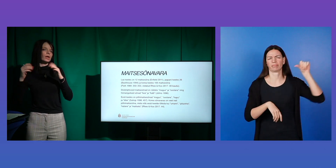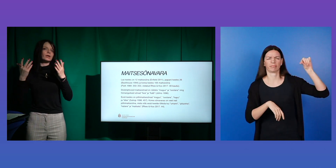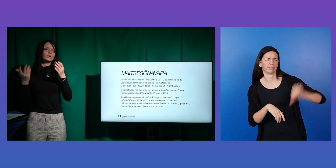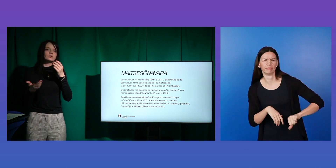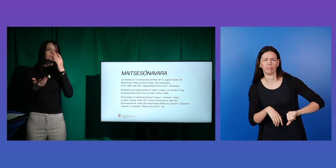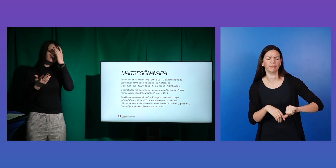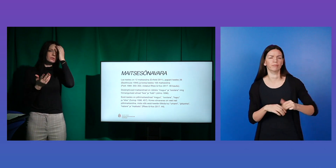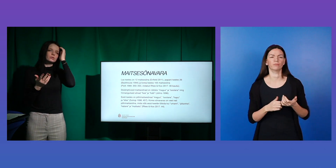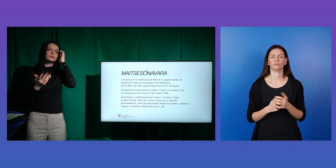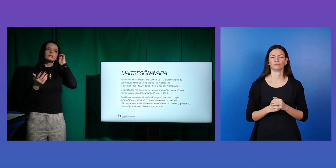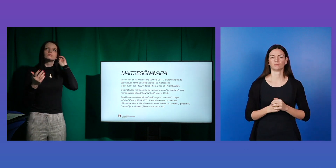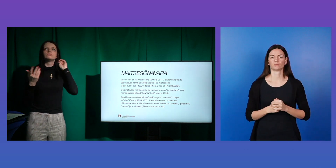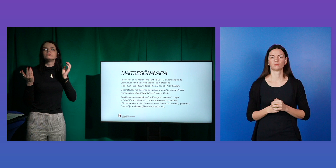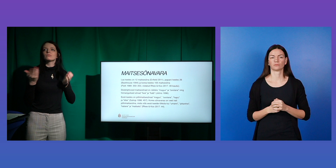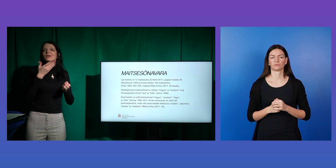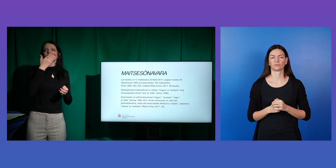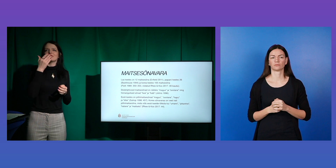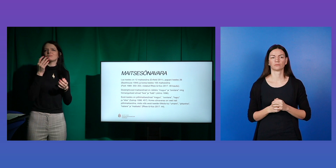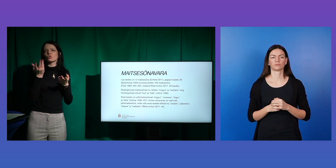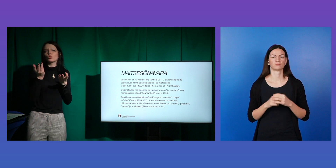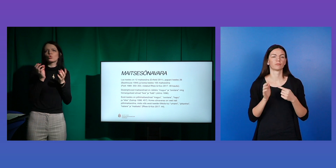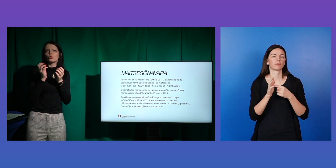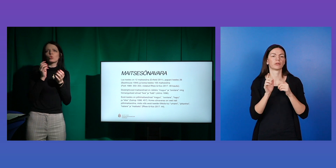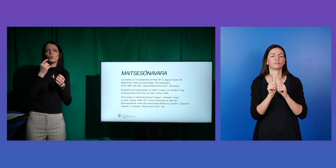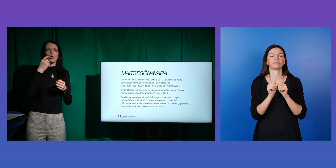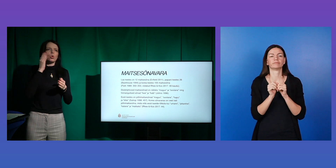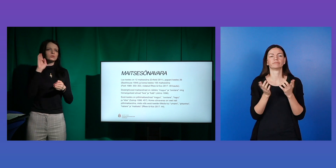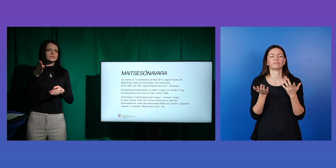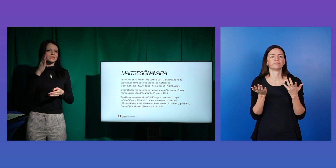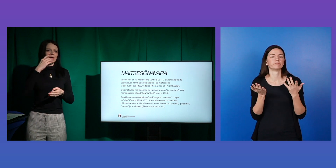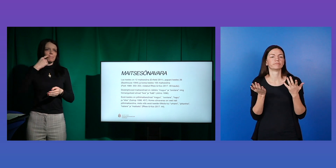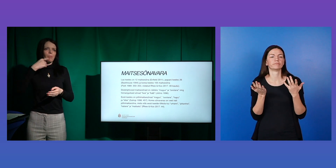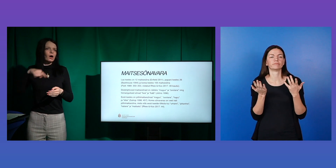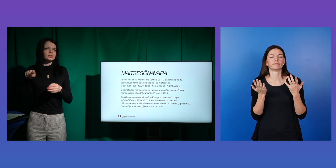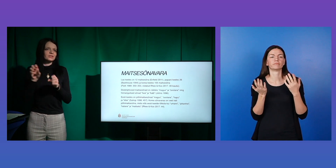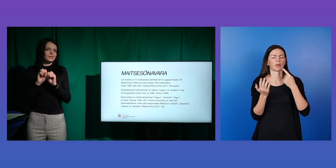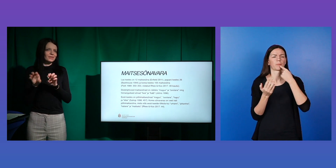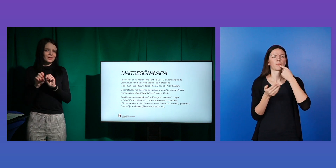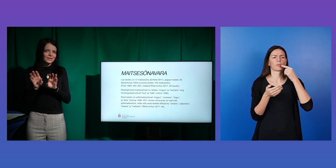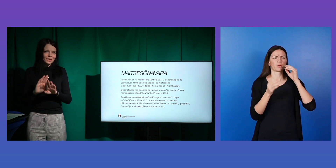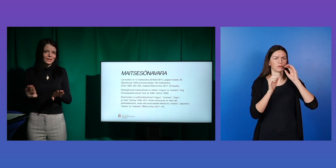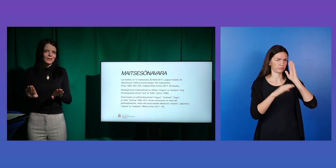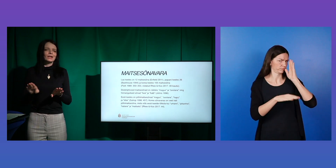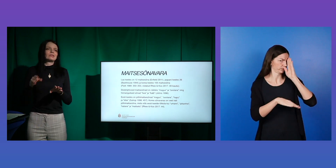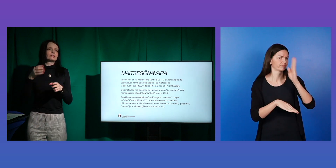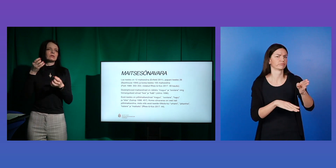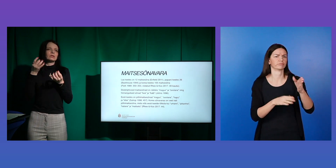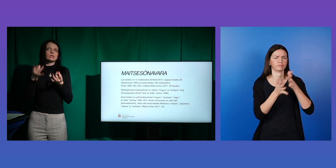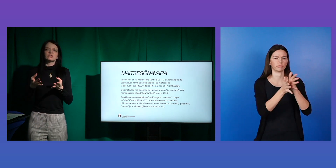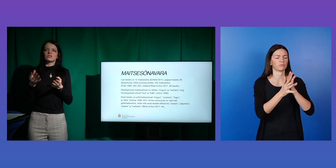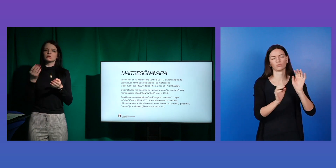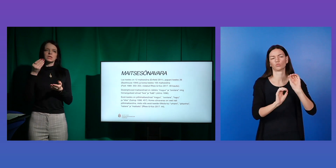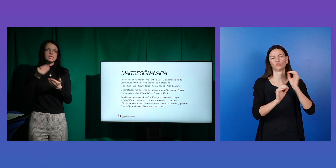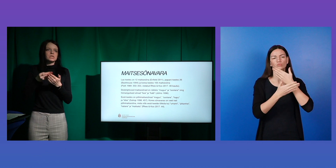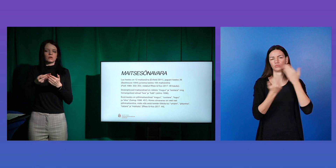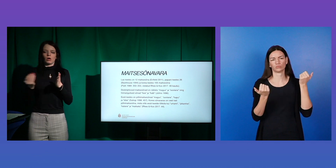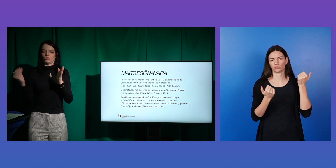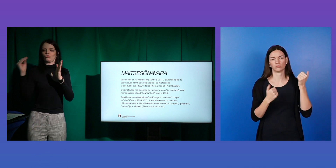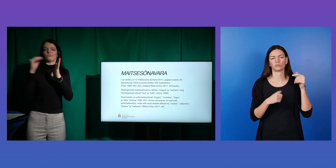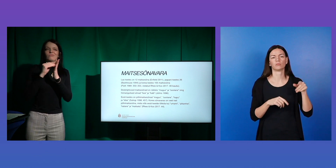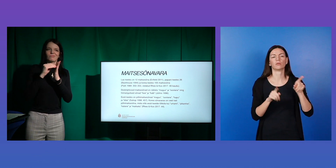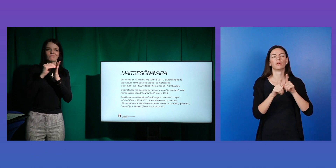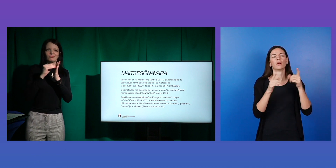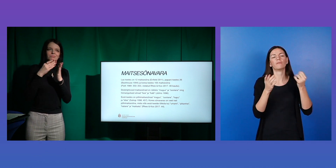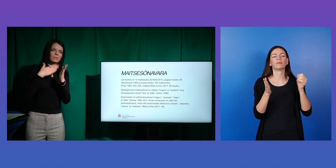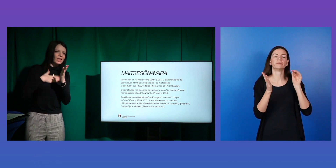hea või halb. Jah? et see ei ole nagu maitsega seotud, see